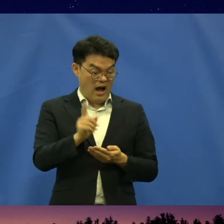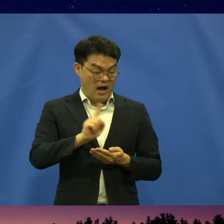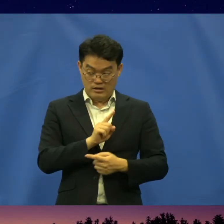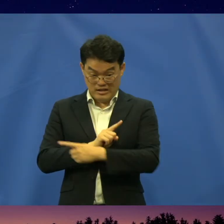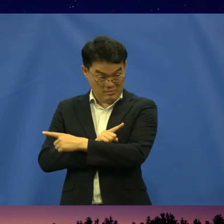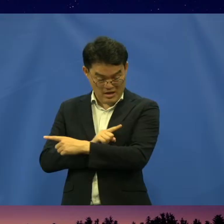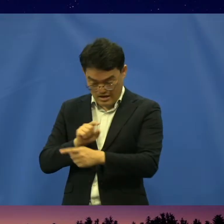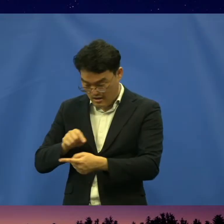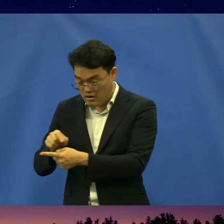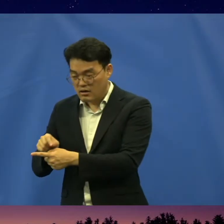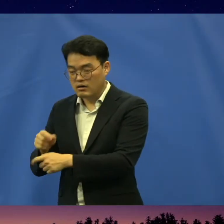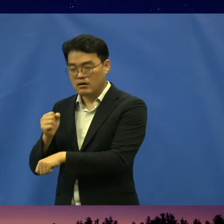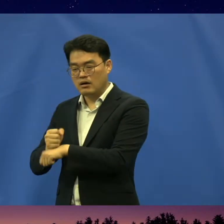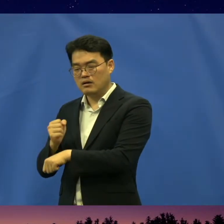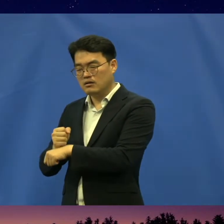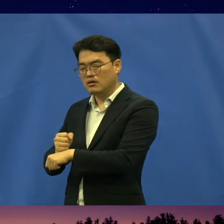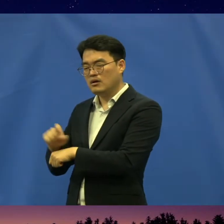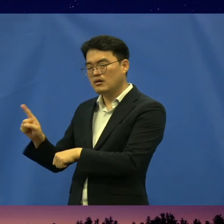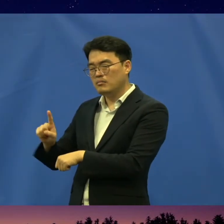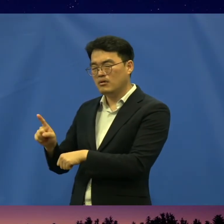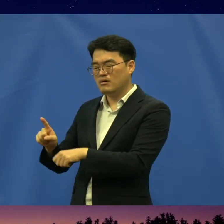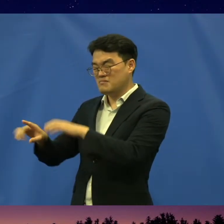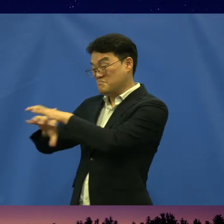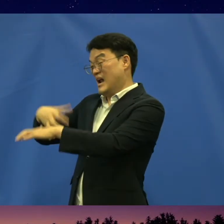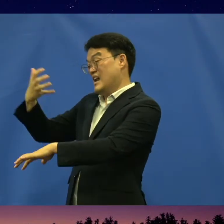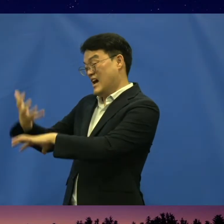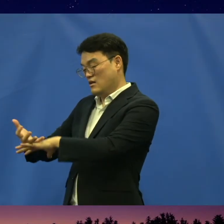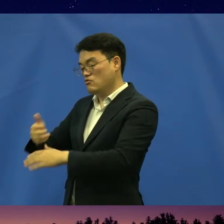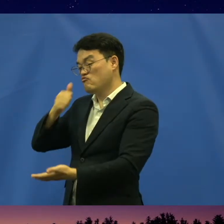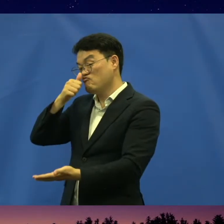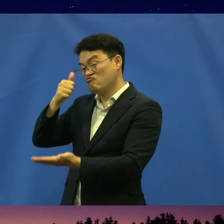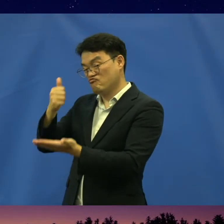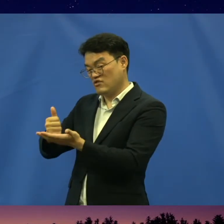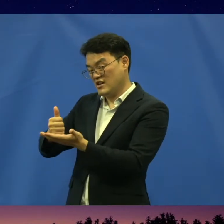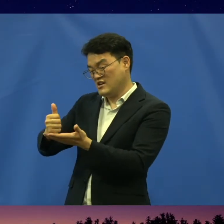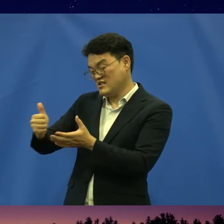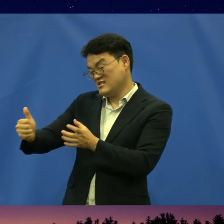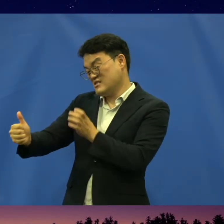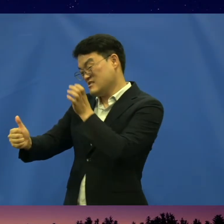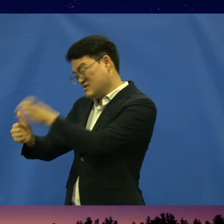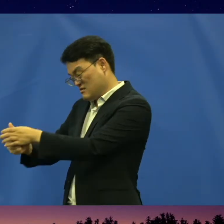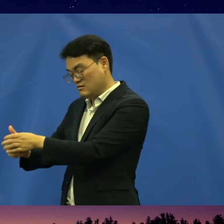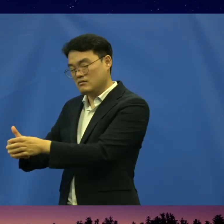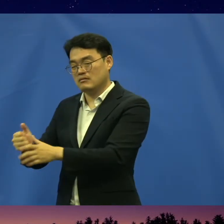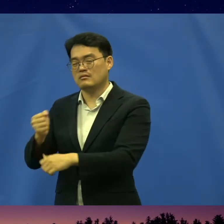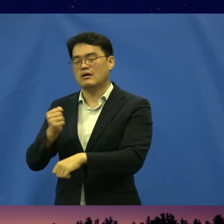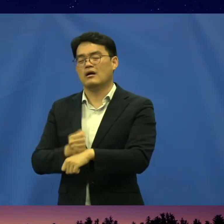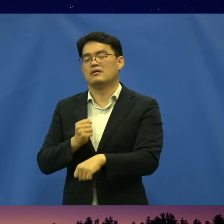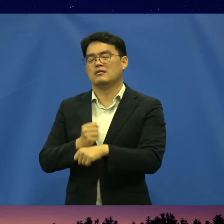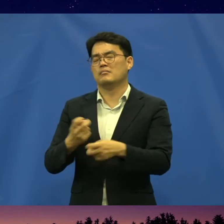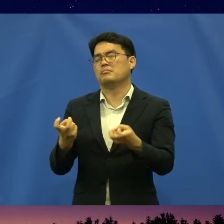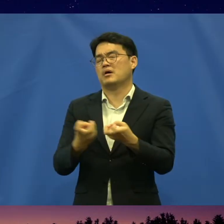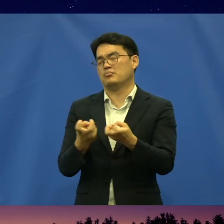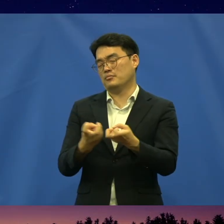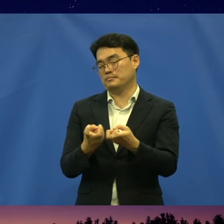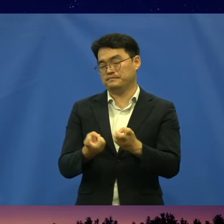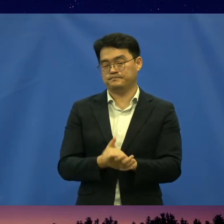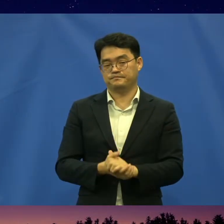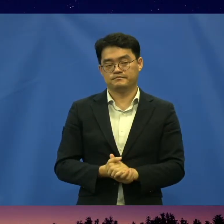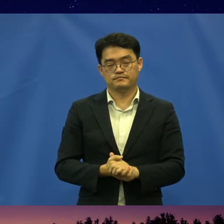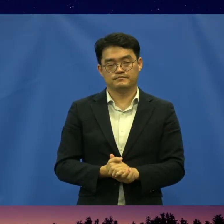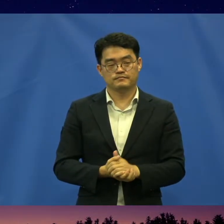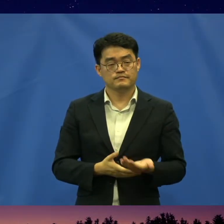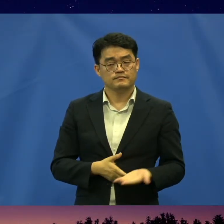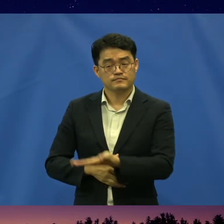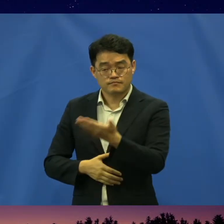거죠. 여러분, 사람을 죽이는 흔한 방식이 뭐냐? 악성 루머를 퍼뜨리는 거예요. 요즘 특별히